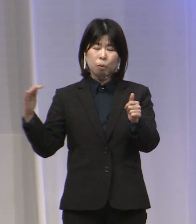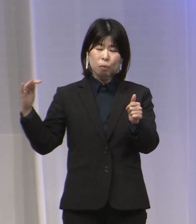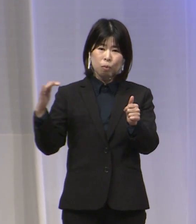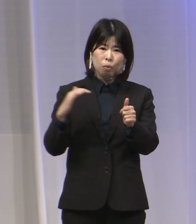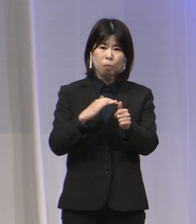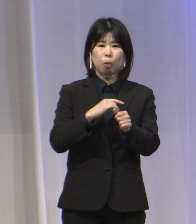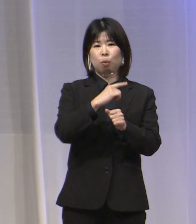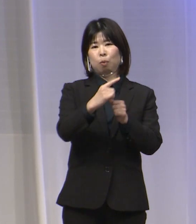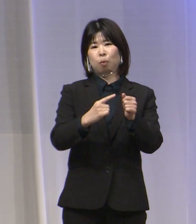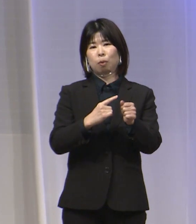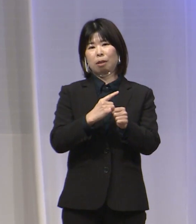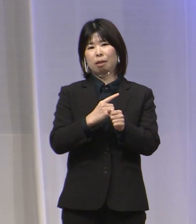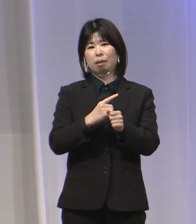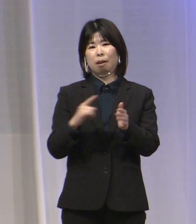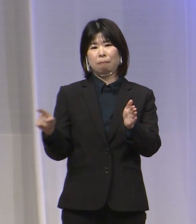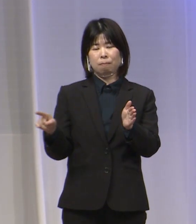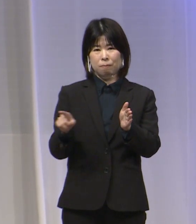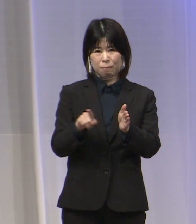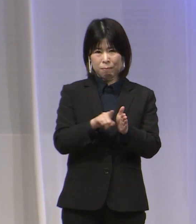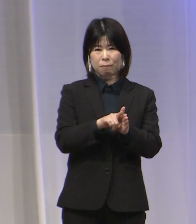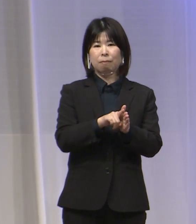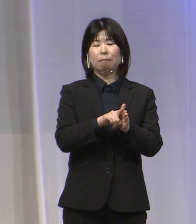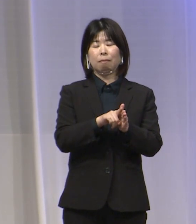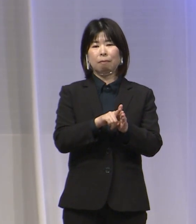日た一年となりました